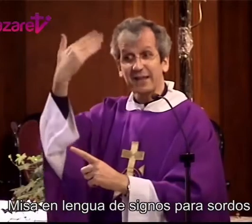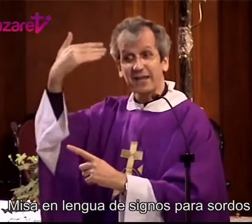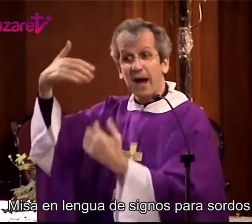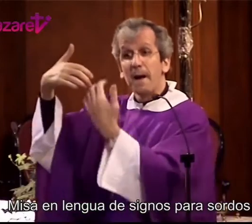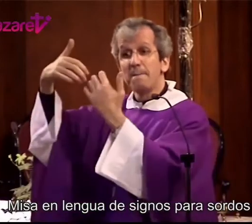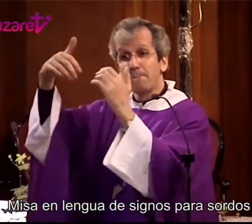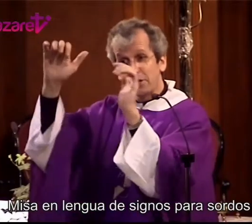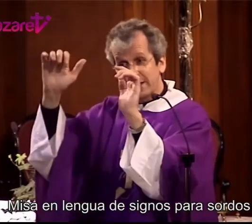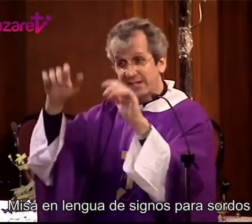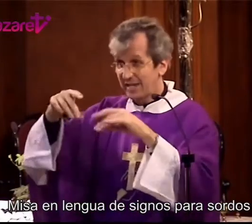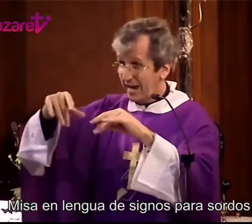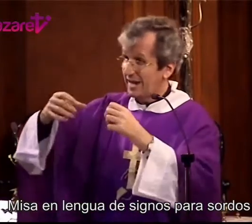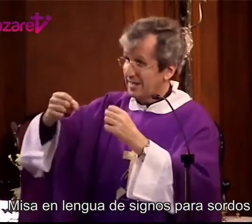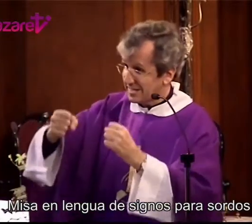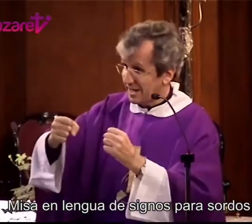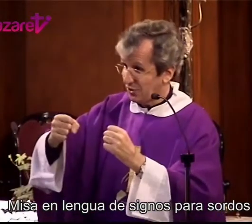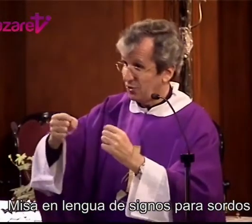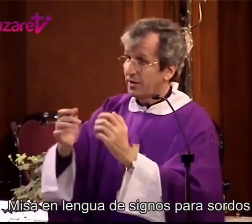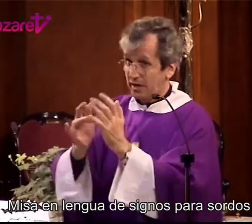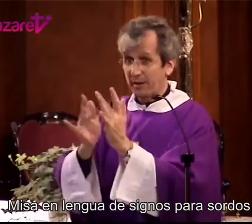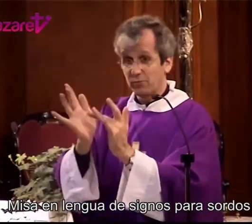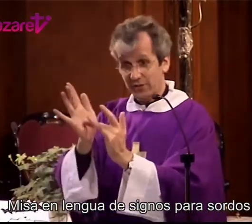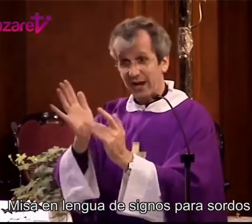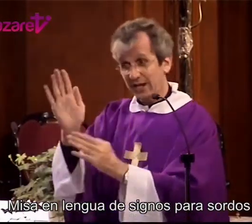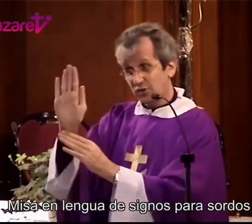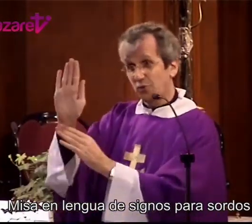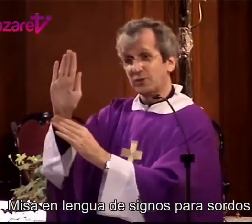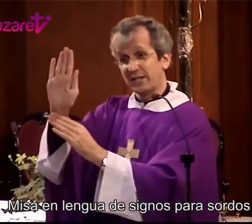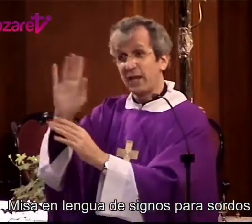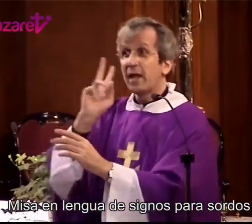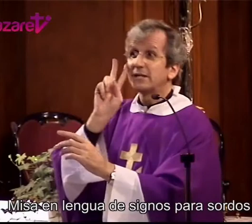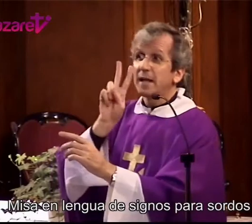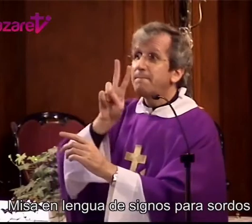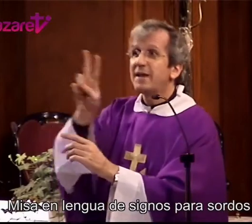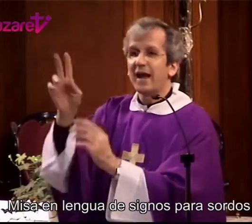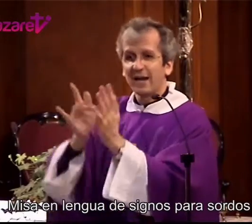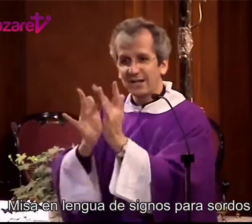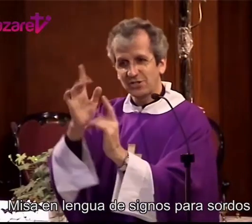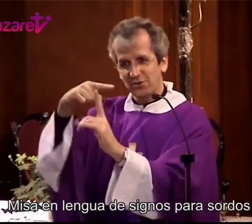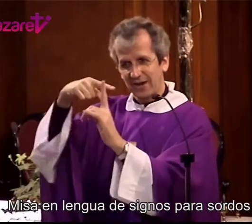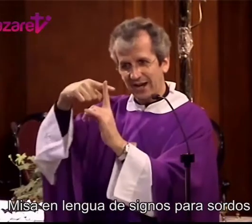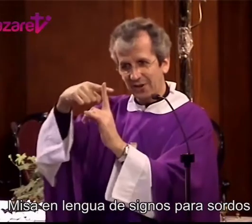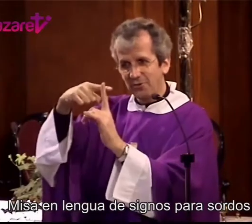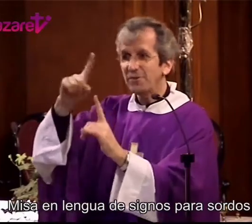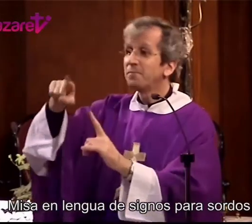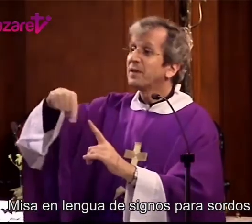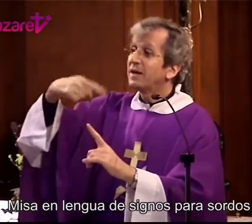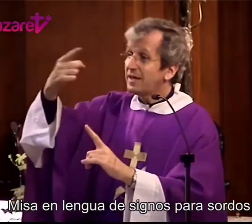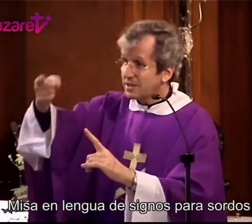ya Moisés en el desierto, y veremos a Cristo como este mirar a Cristo en la cruz. Y después,